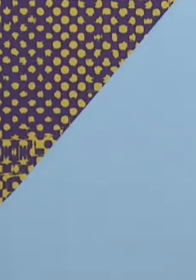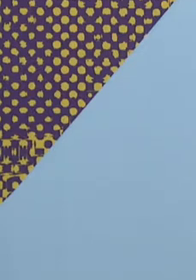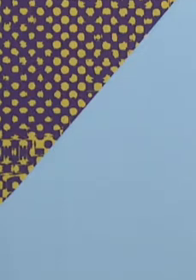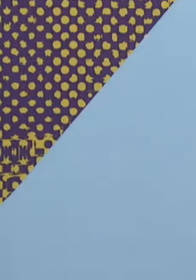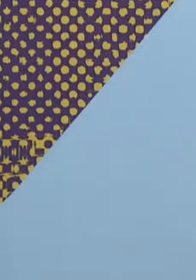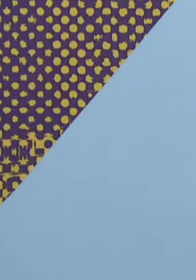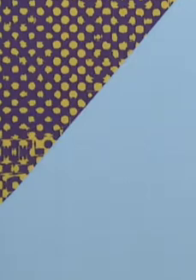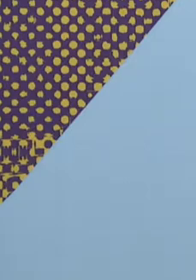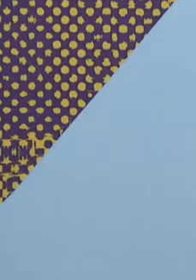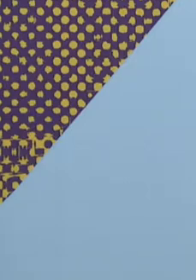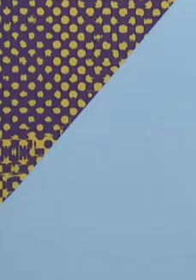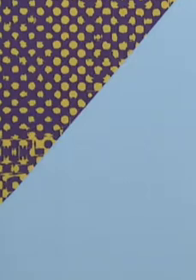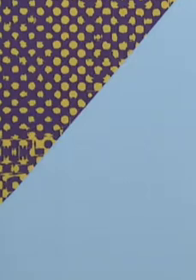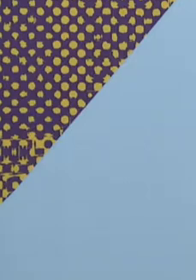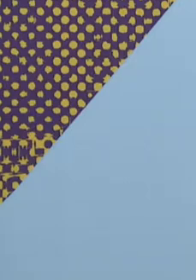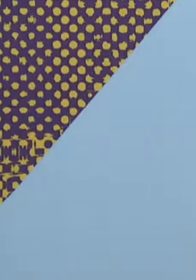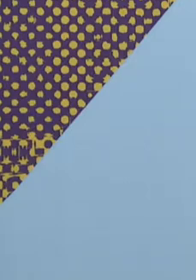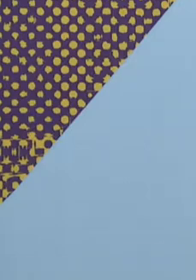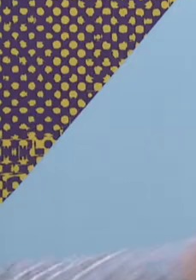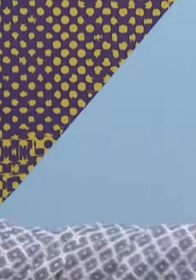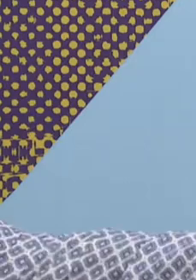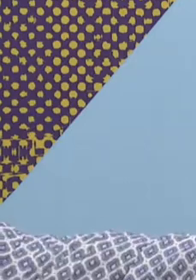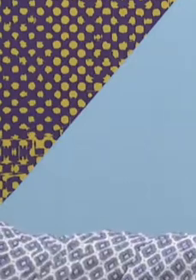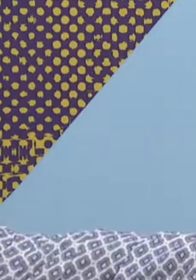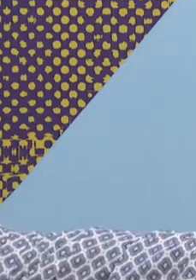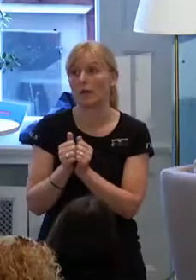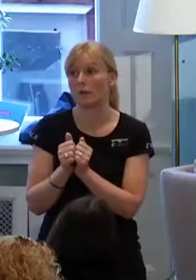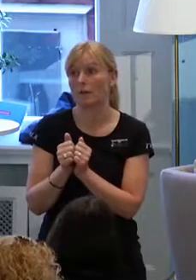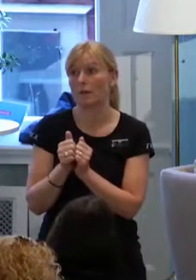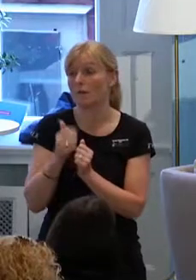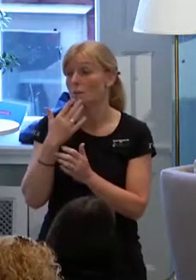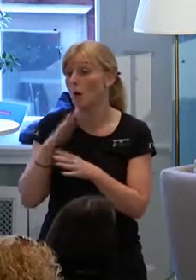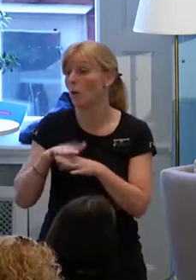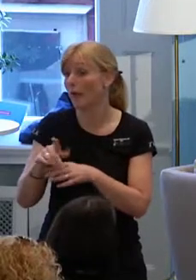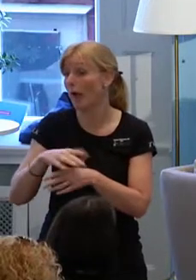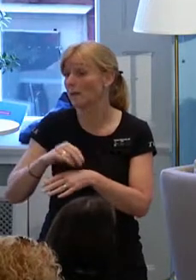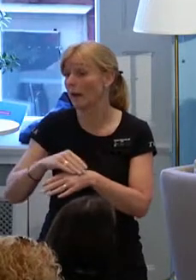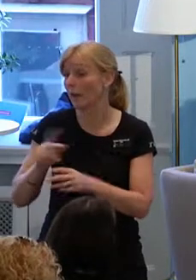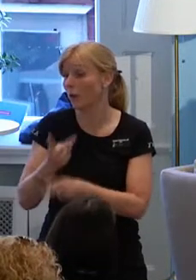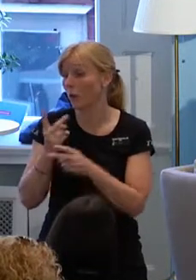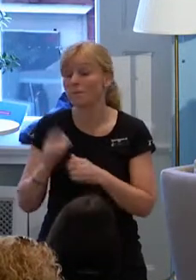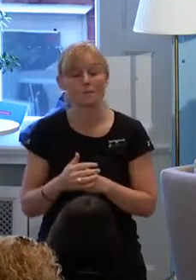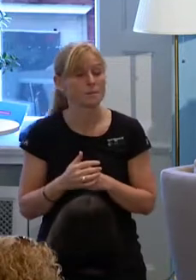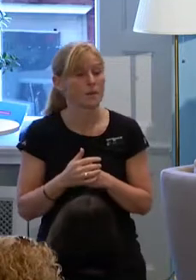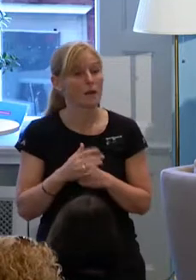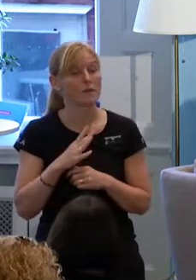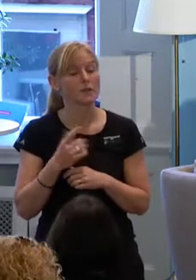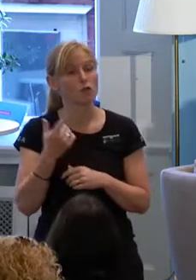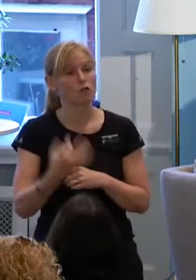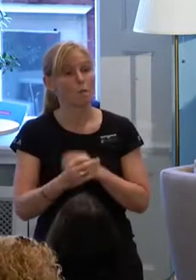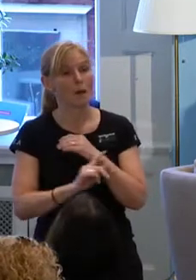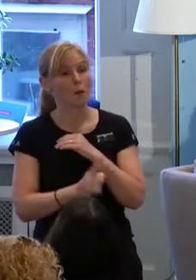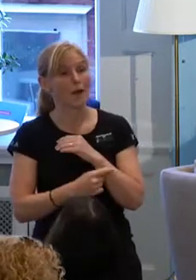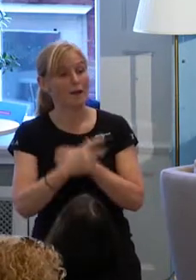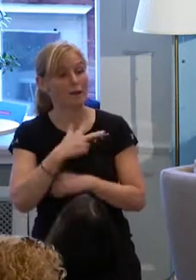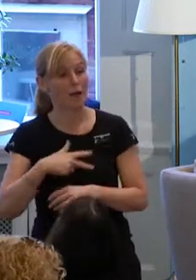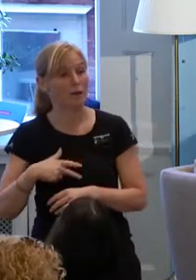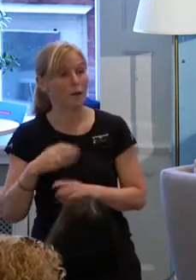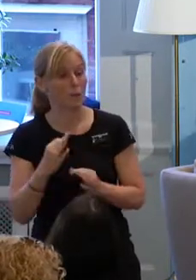att integrera in detta i företagen är väldigt bra. Det är vi ganska bra på i Sverige. Finns det några modeller i Danmark hur man